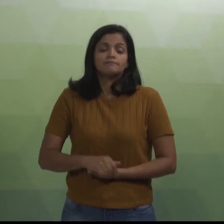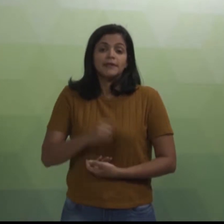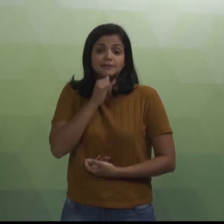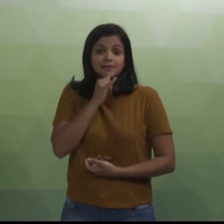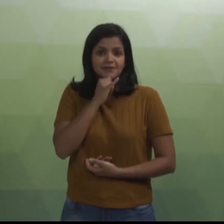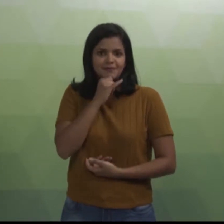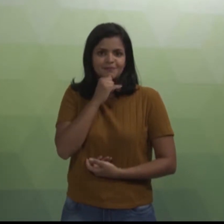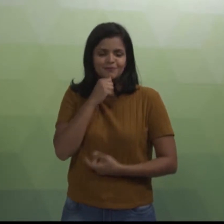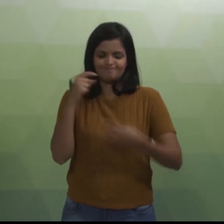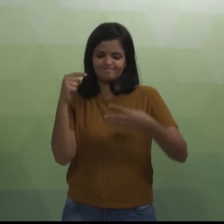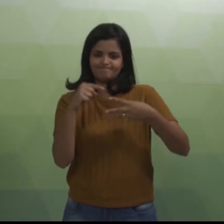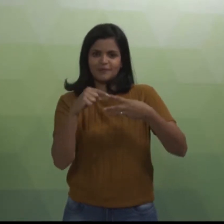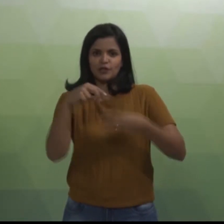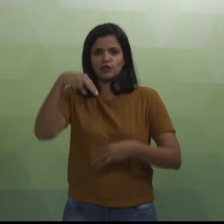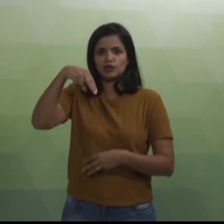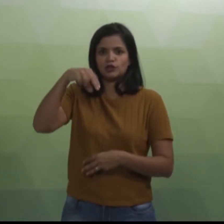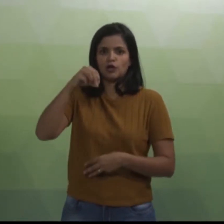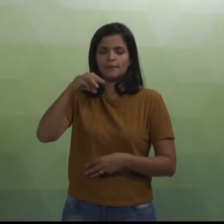Por exemplo,